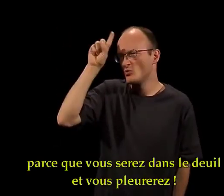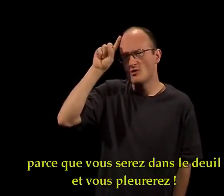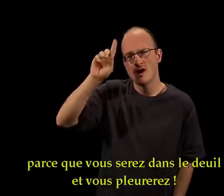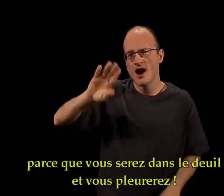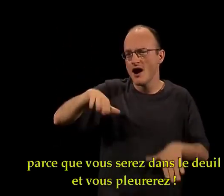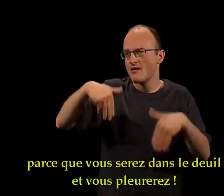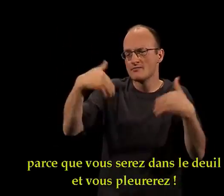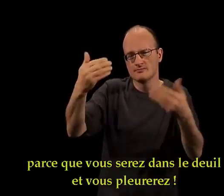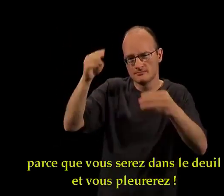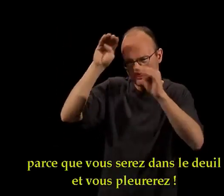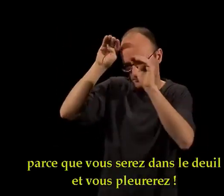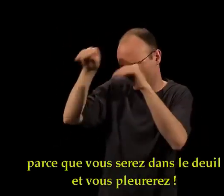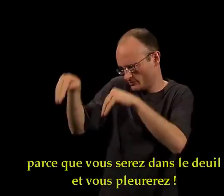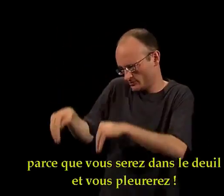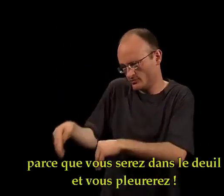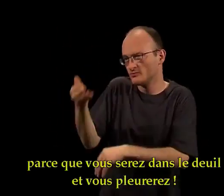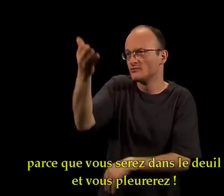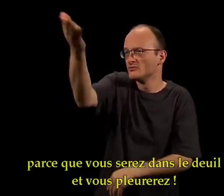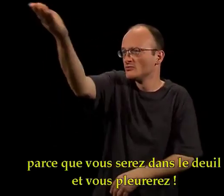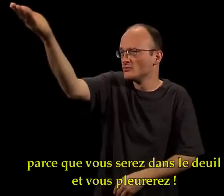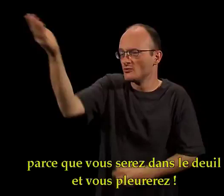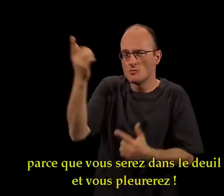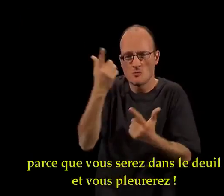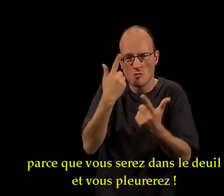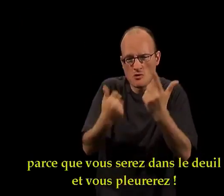parce que vous serez dans le deuil, et vous pleurerez.